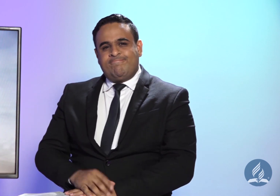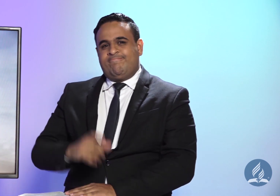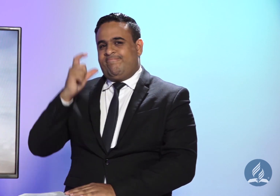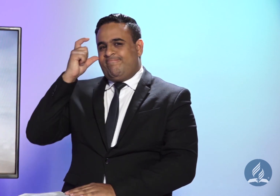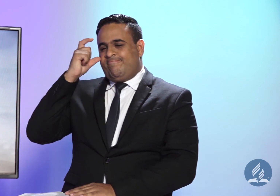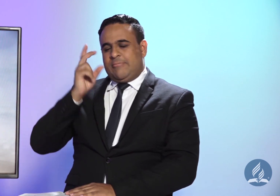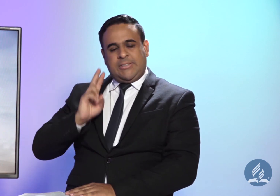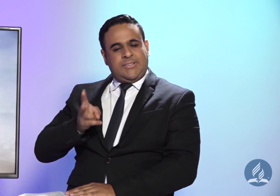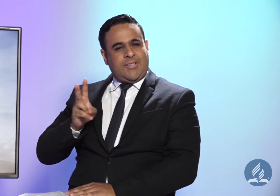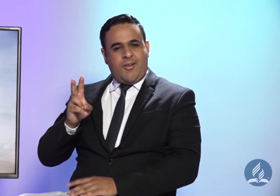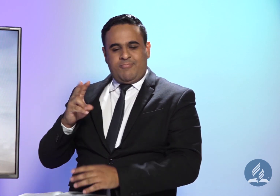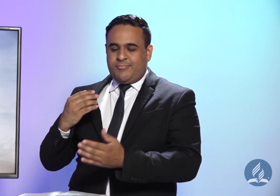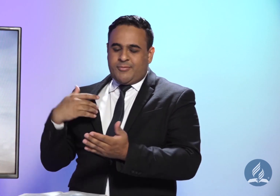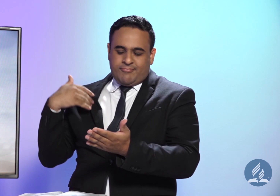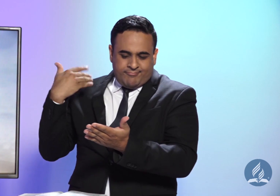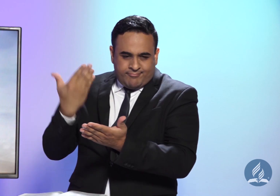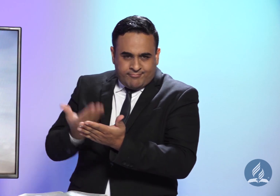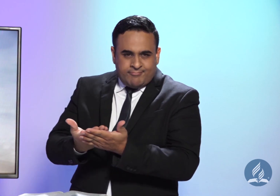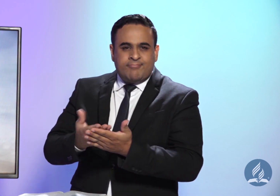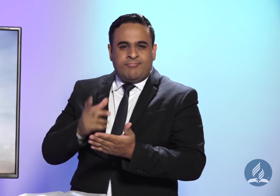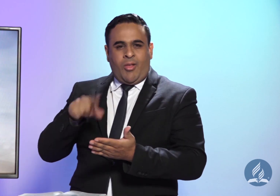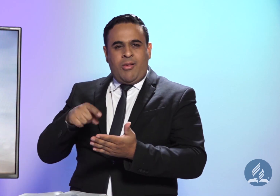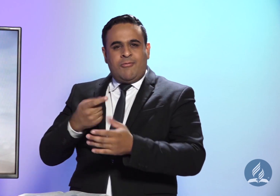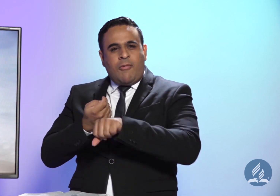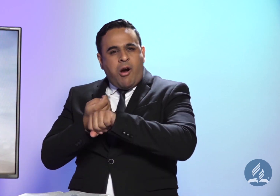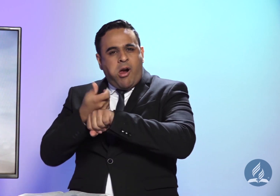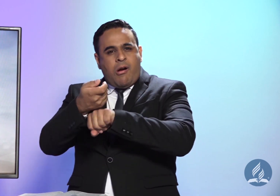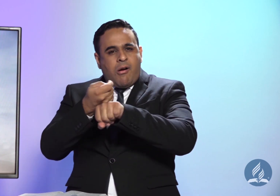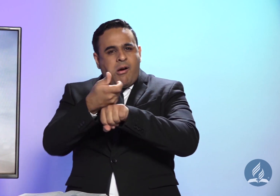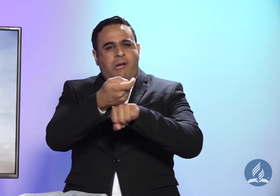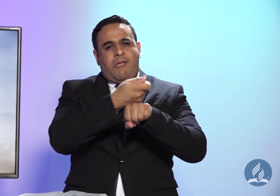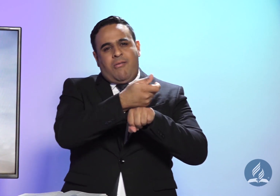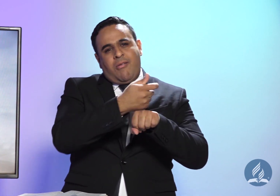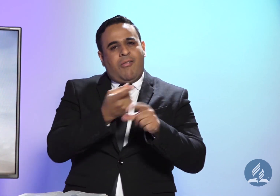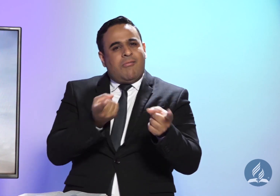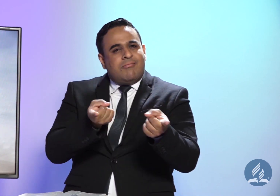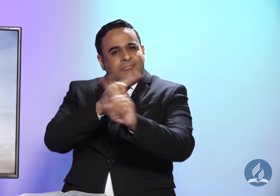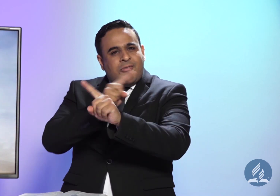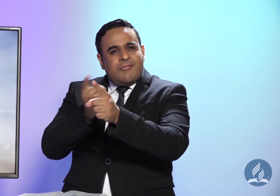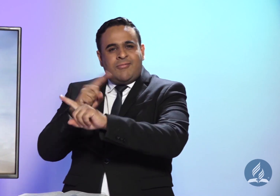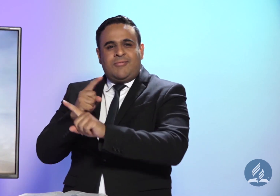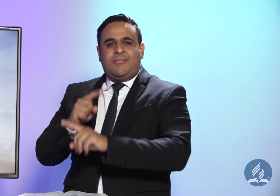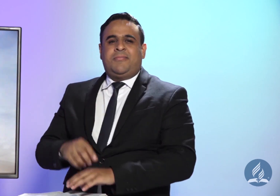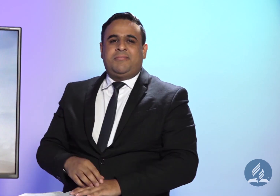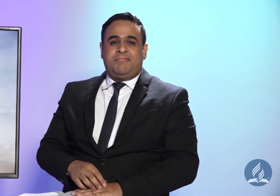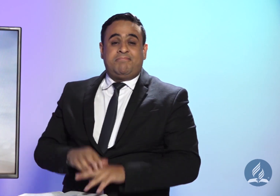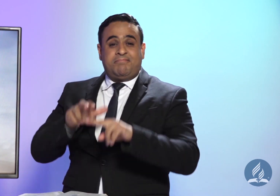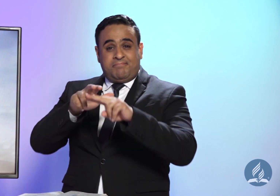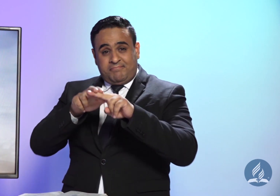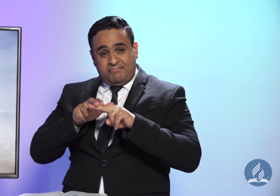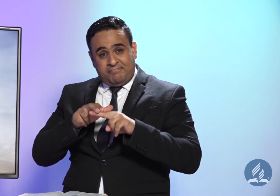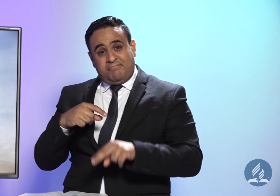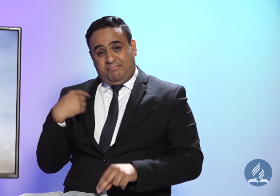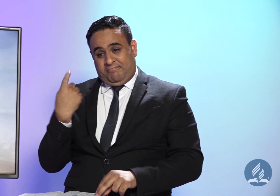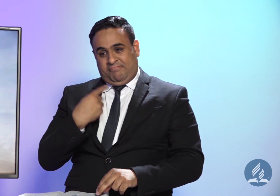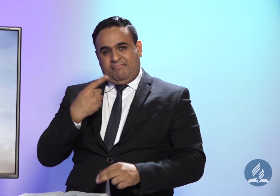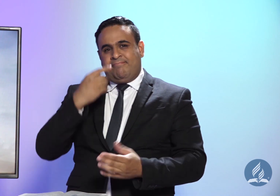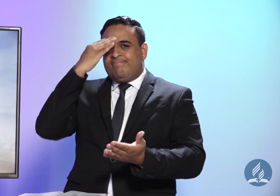usou as palavras de Deus para mentir e disse: olha, você não vai morrer. Ele disse que você vai morrer, mas você não vai